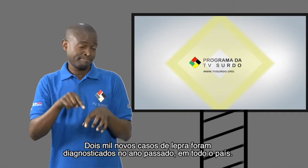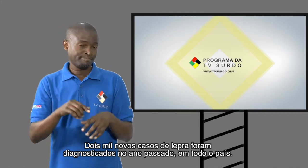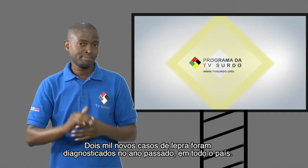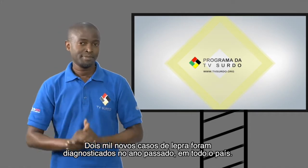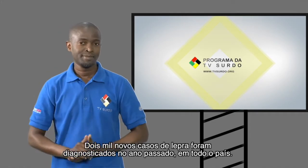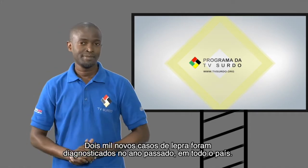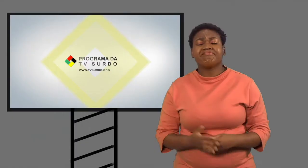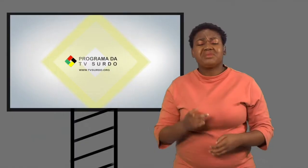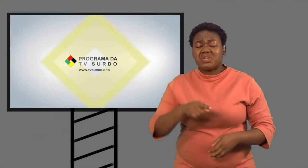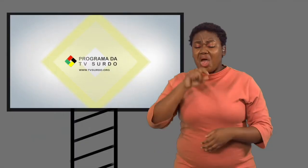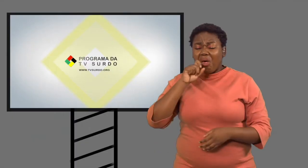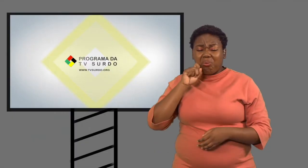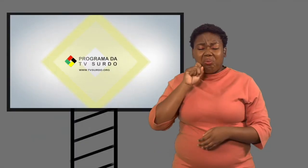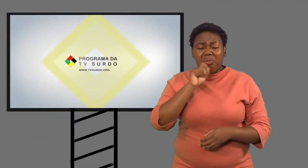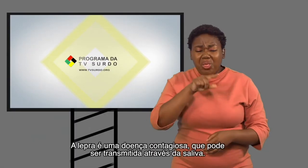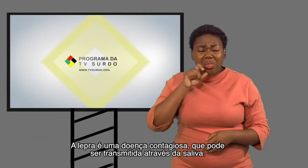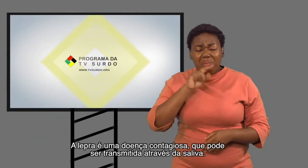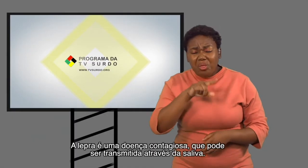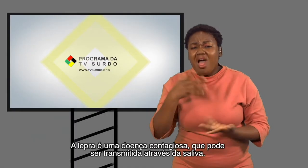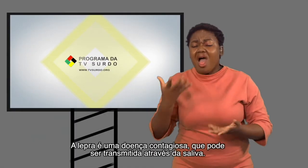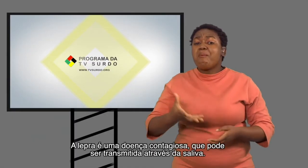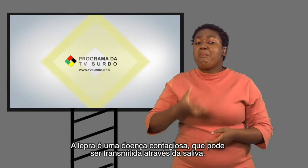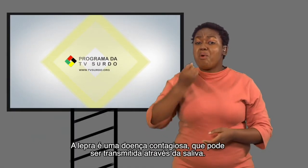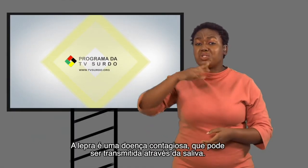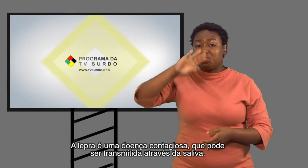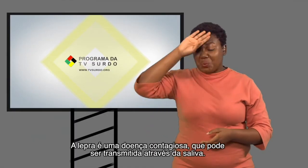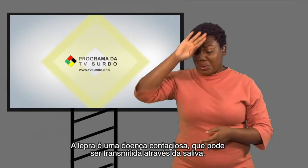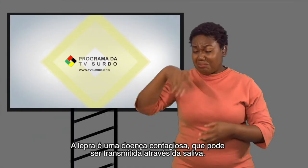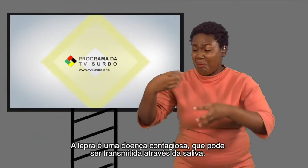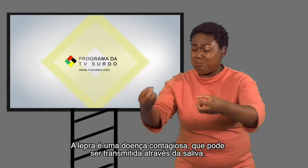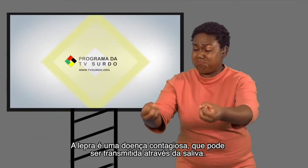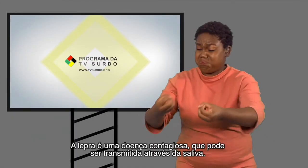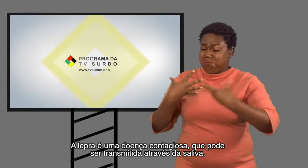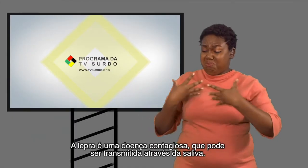passado em todo o país. A lepra é uma doença